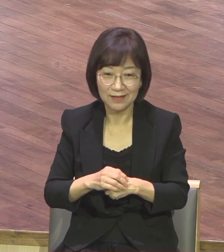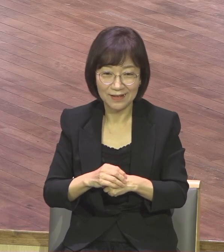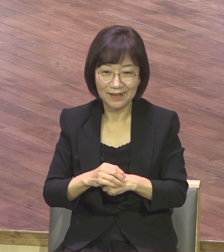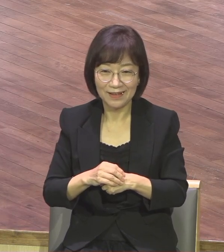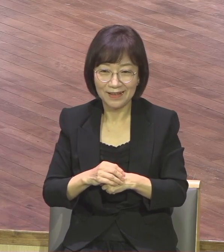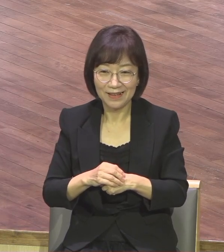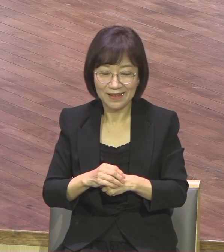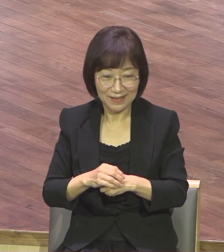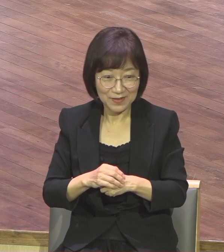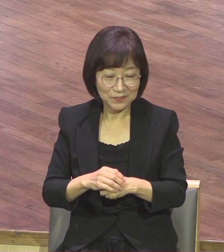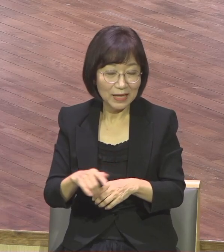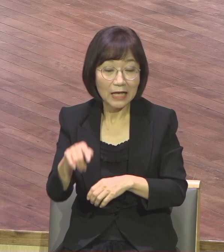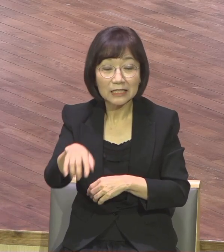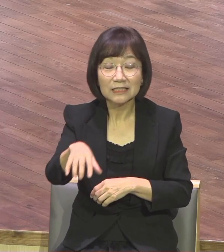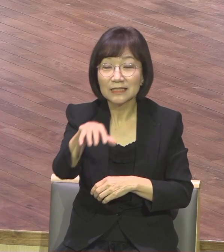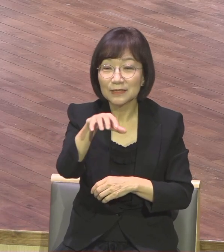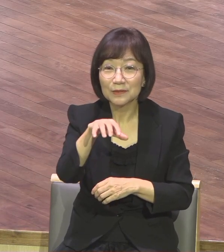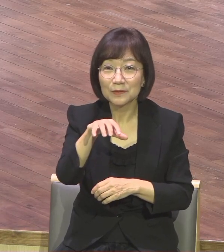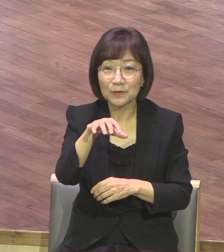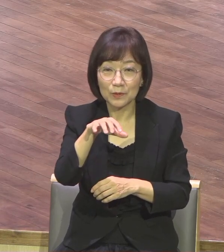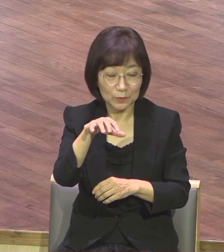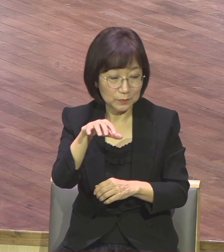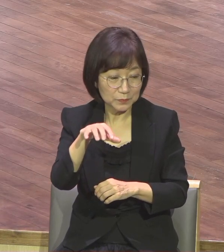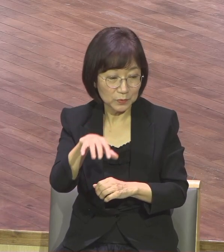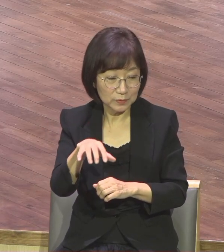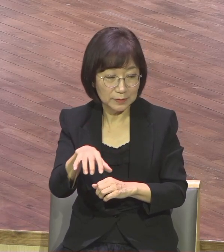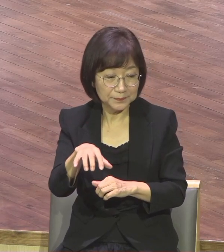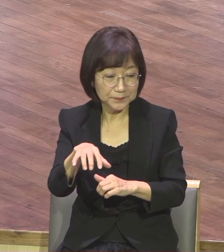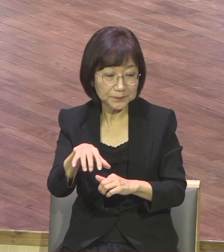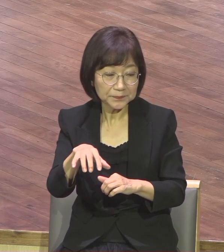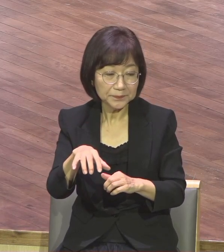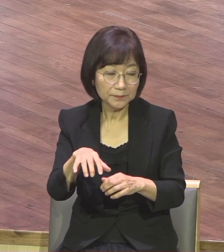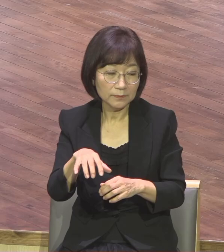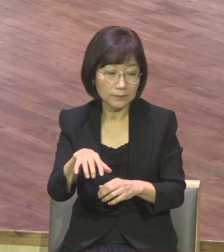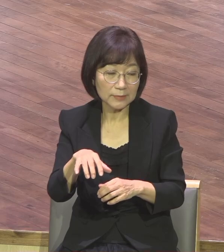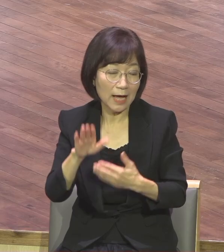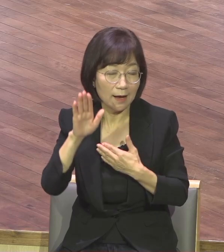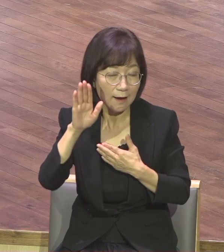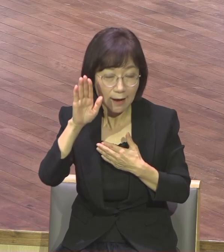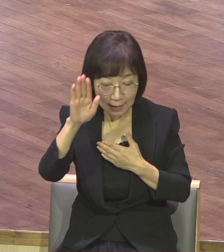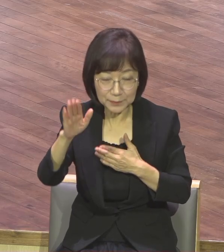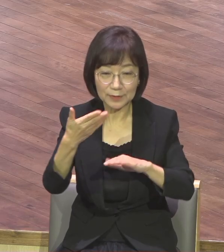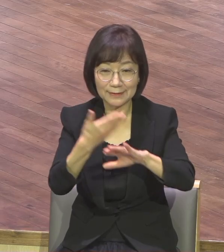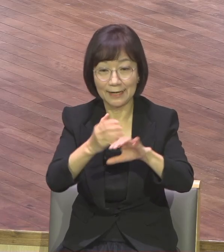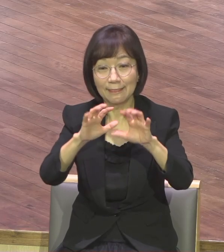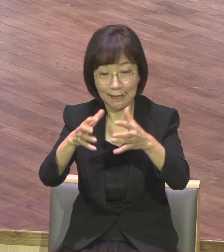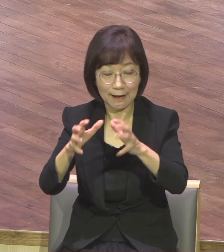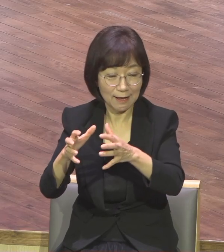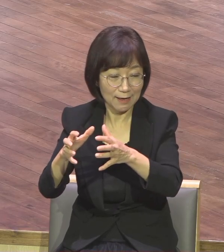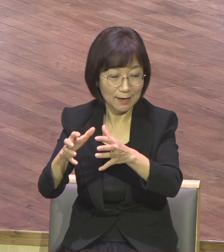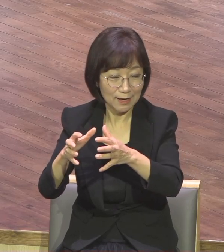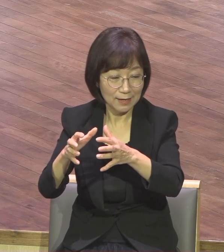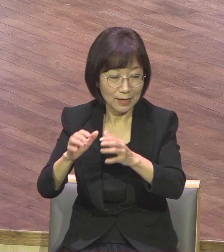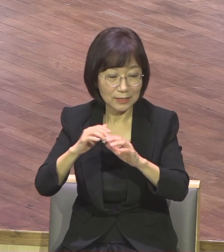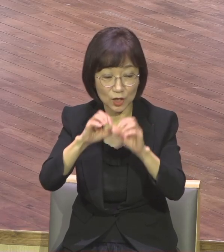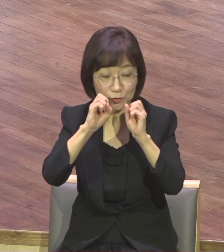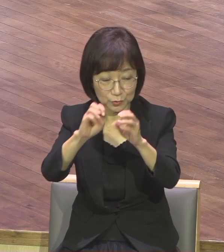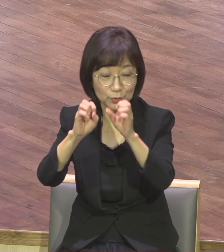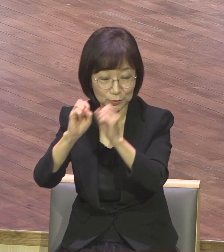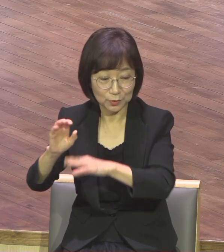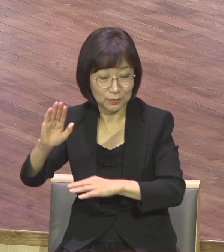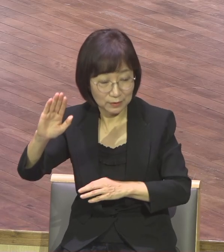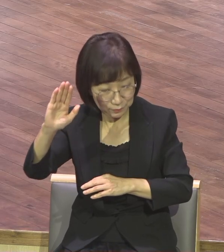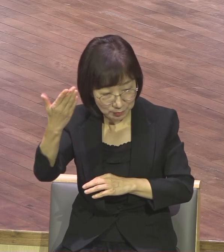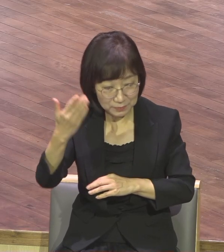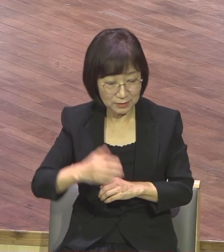그런 현장 그러한 지금 지역이 너무나 많이 있는 것을 보게 됩니다.